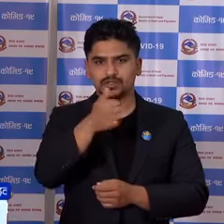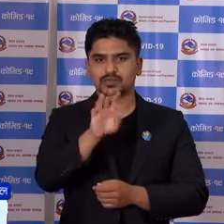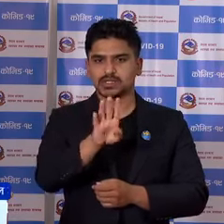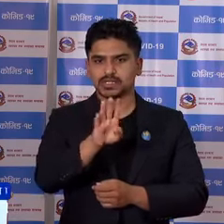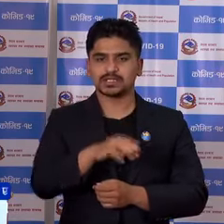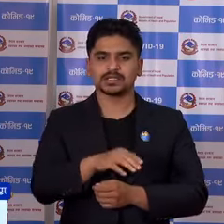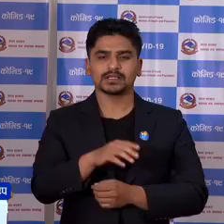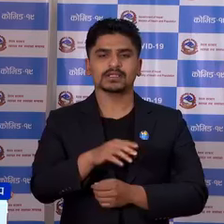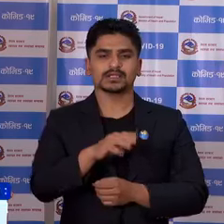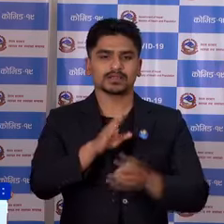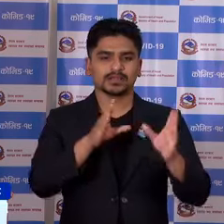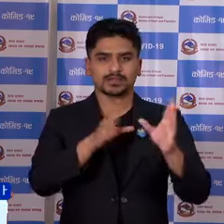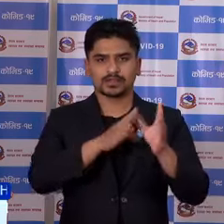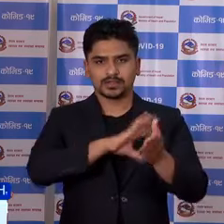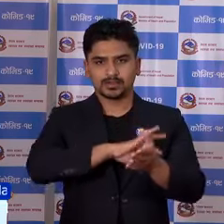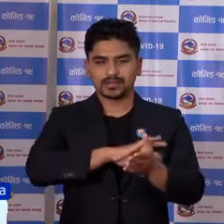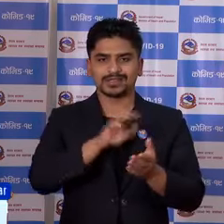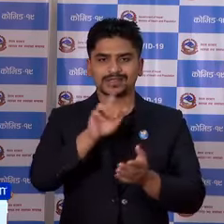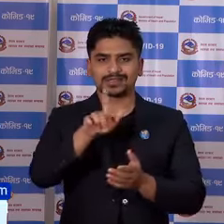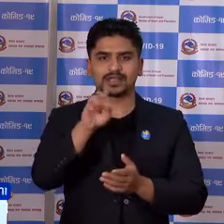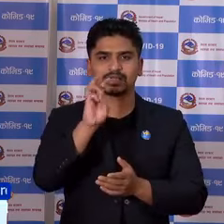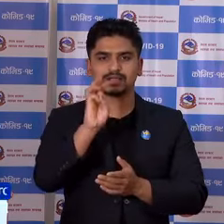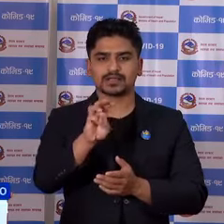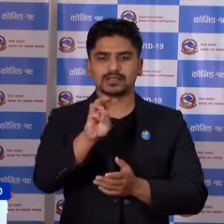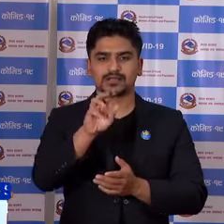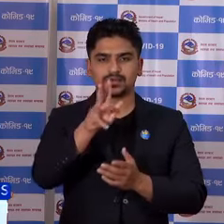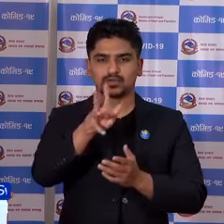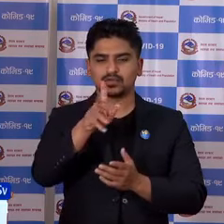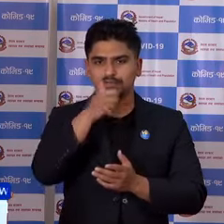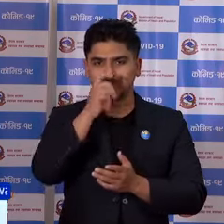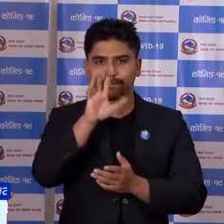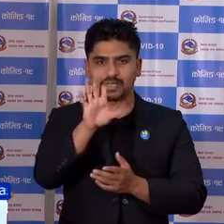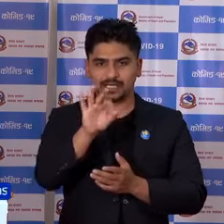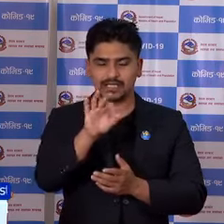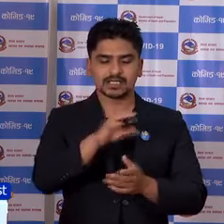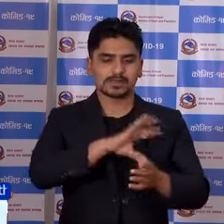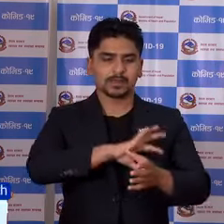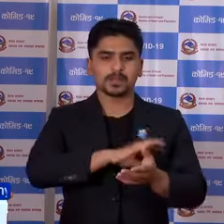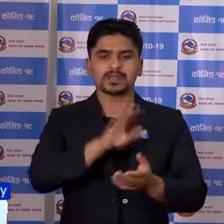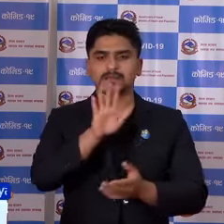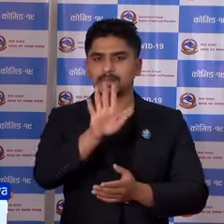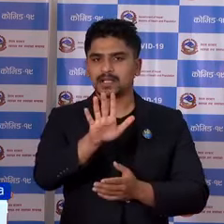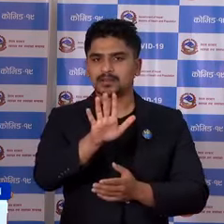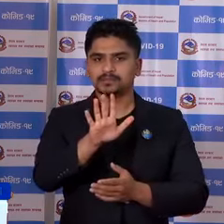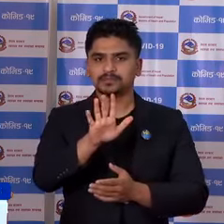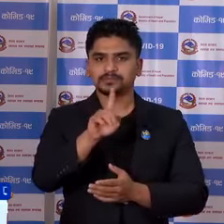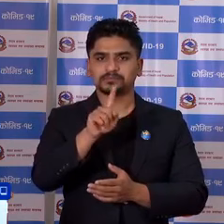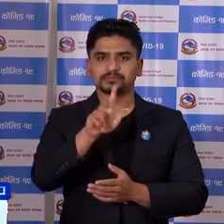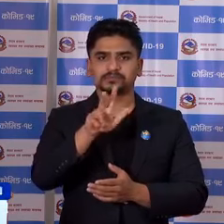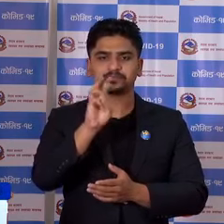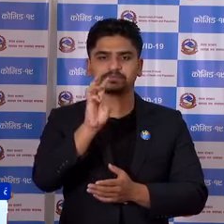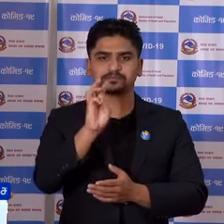24,864, त्यसै गरी गण्डकी प्रदेशमा 7,950, प्रदेश नम्बर 5